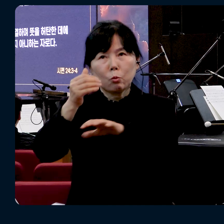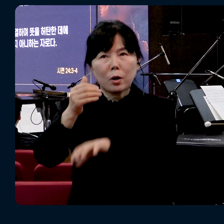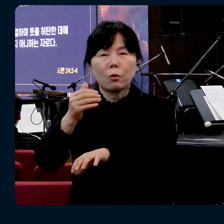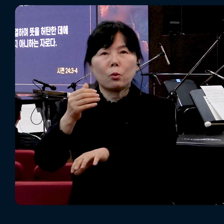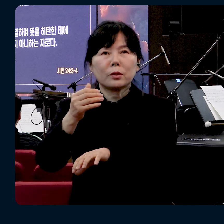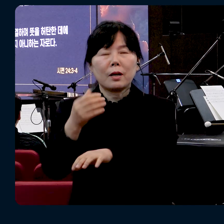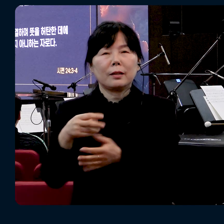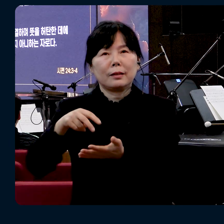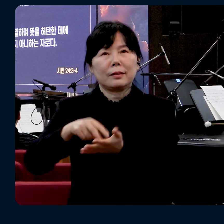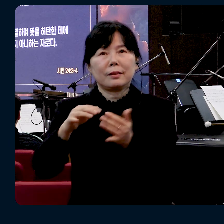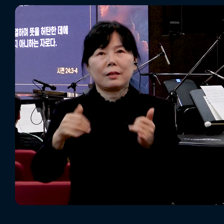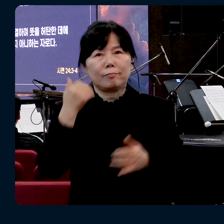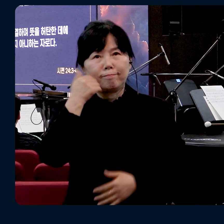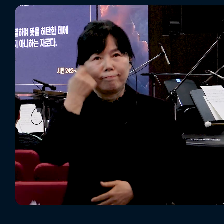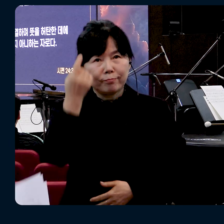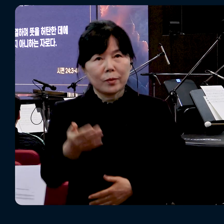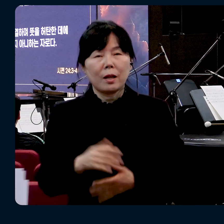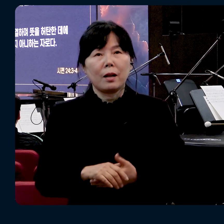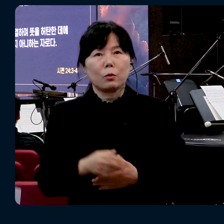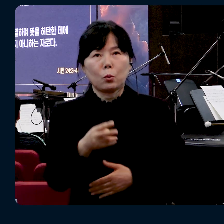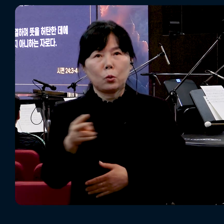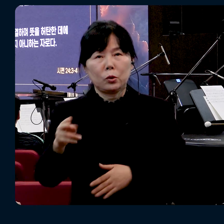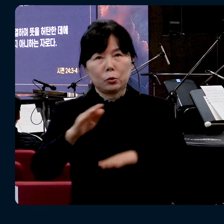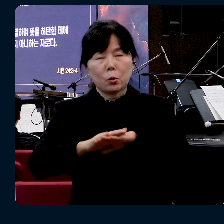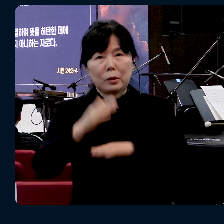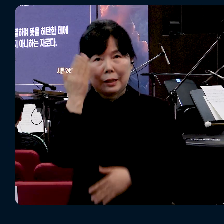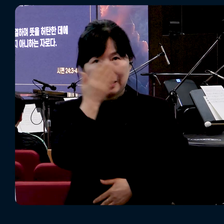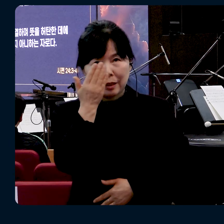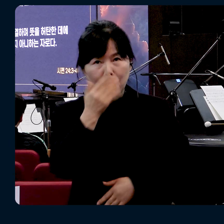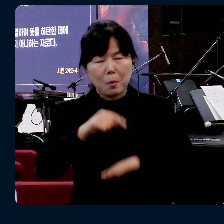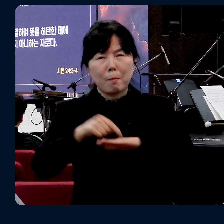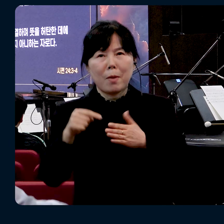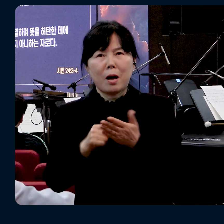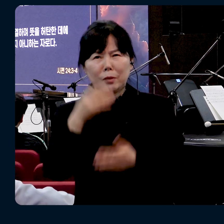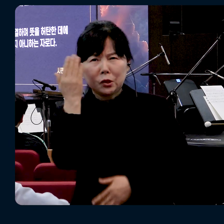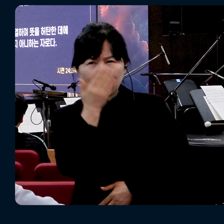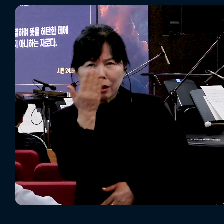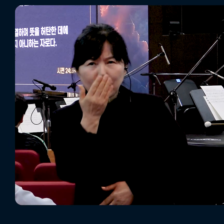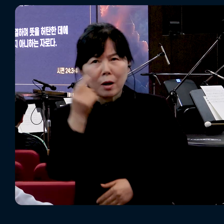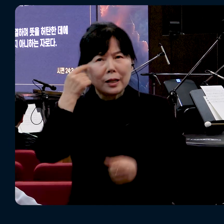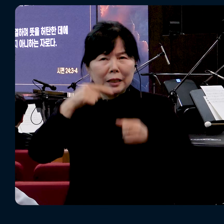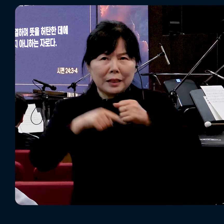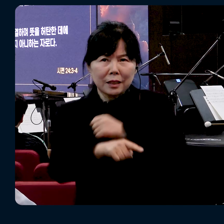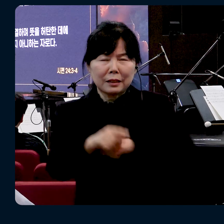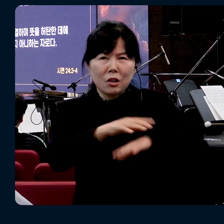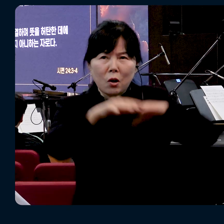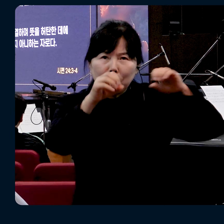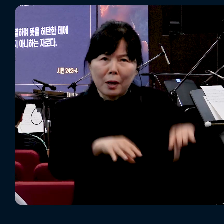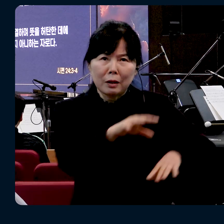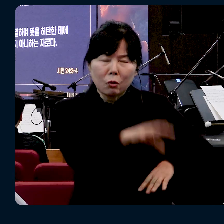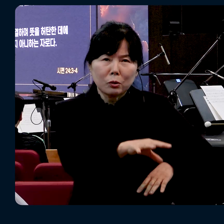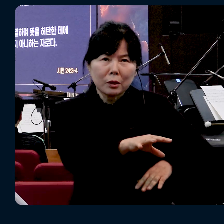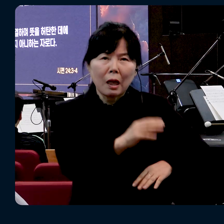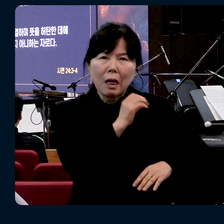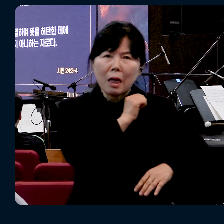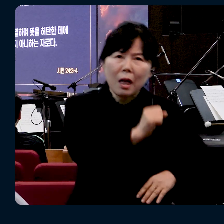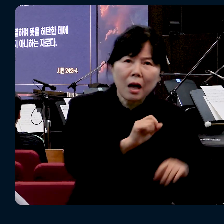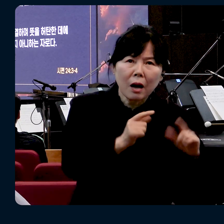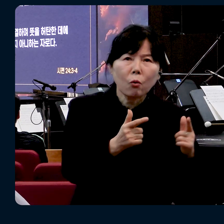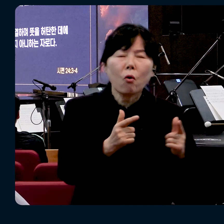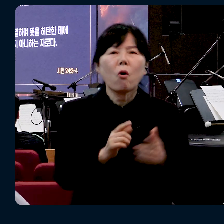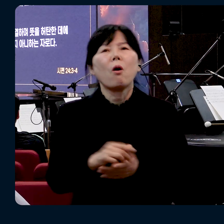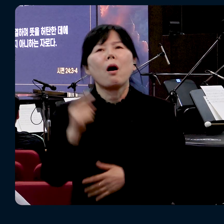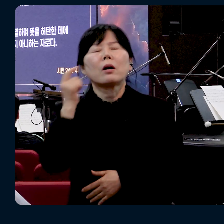그의 거룩한 곳에 설 자가 누구인가? 곧 손이 깨끗하며 마음이 청결하며 뜻을 허탄한 데 두지